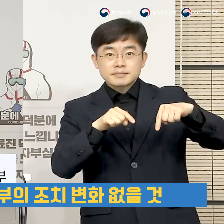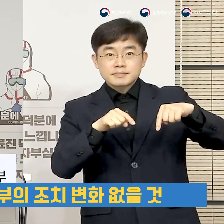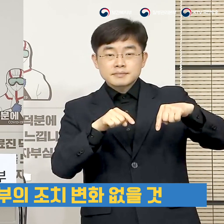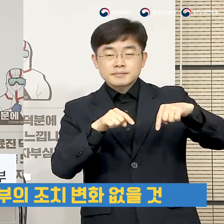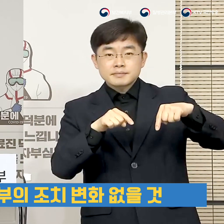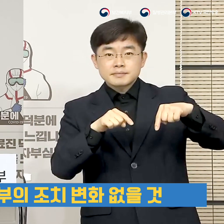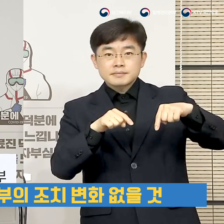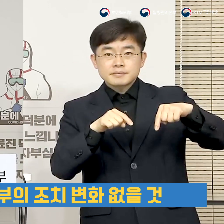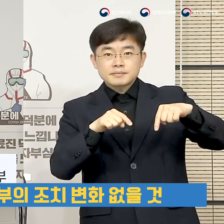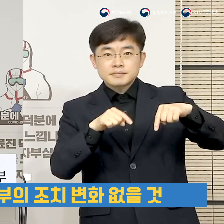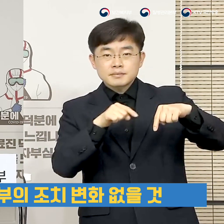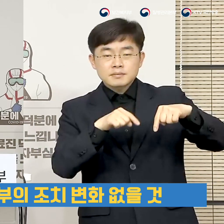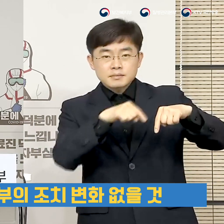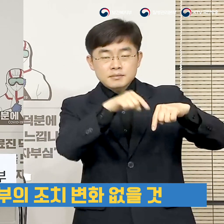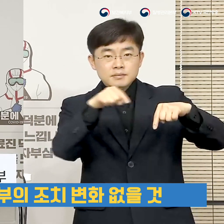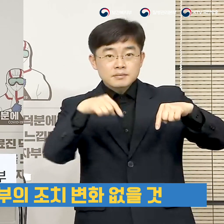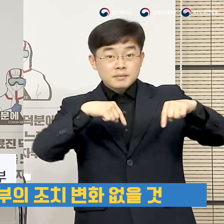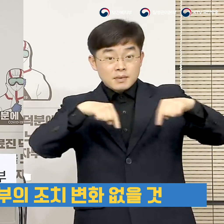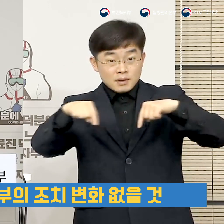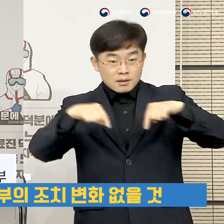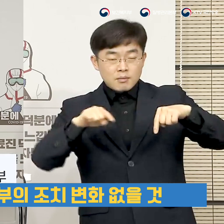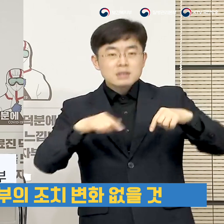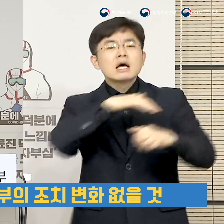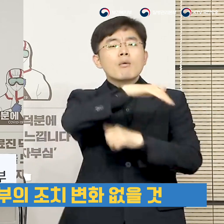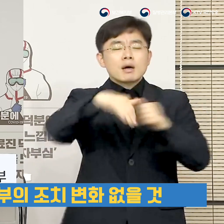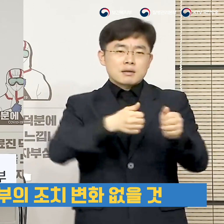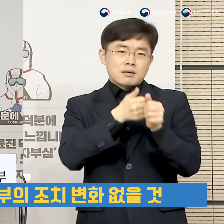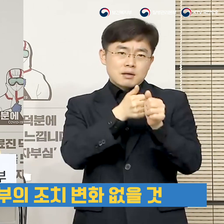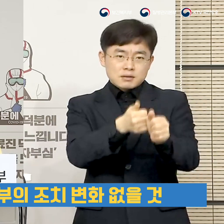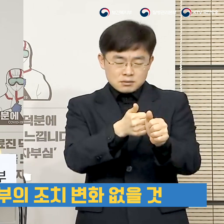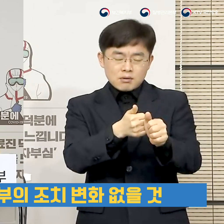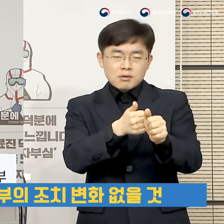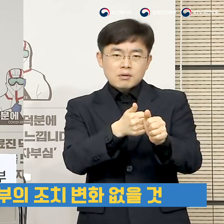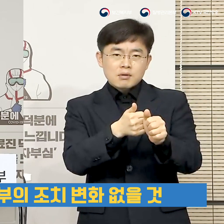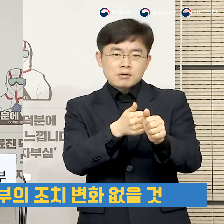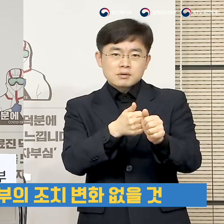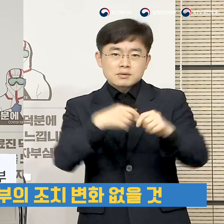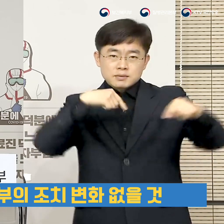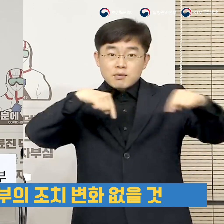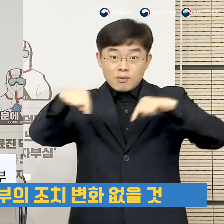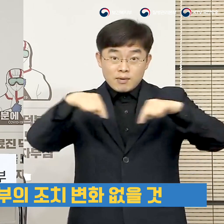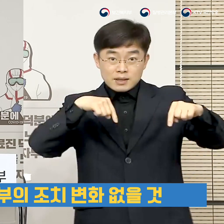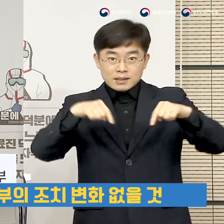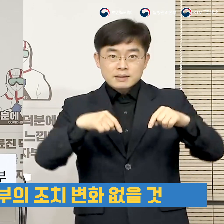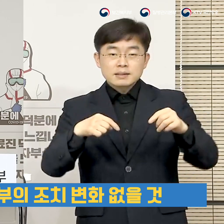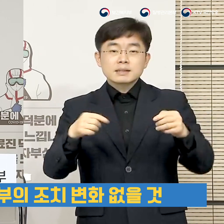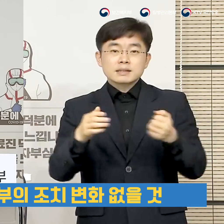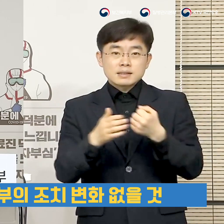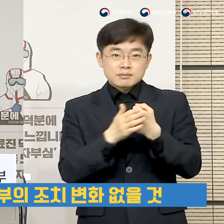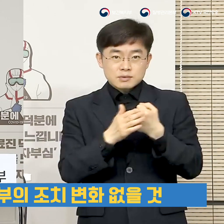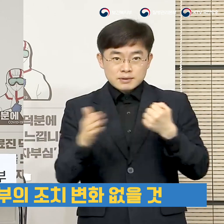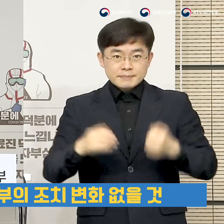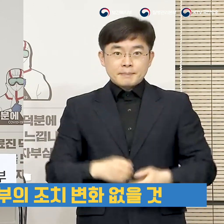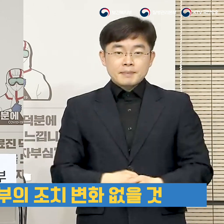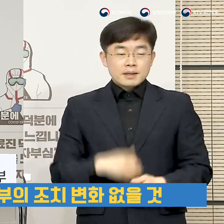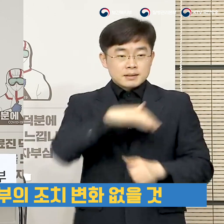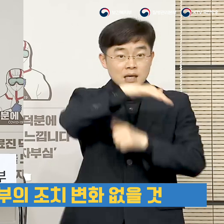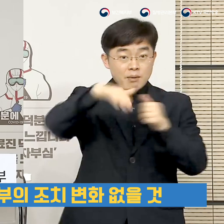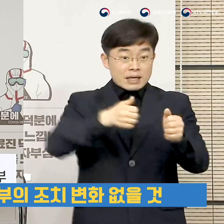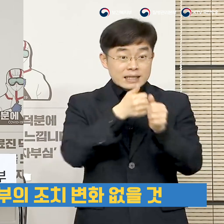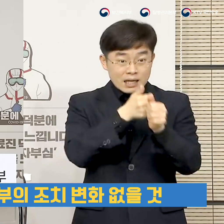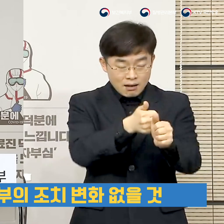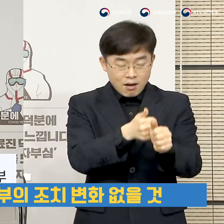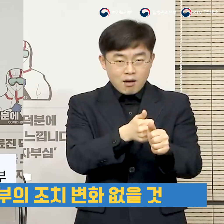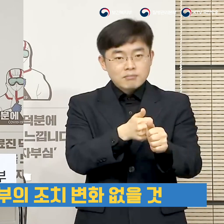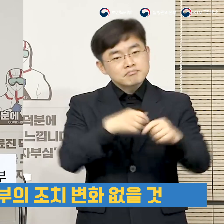조건들이 충족되거나 그 필요성이 있는지 등의 여부를 따라서 개별적으로 결정을